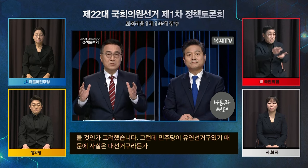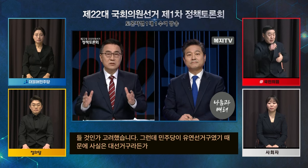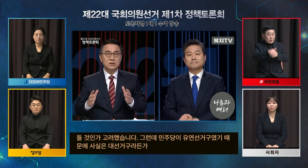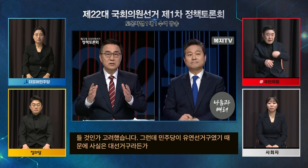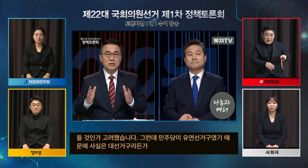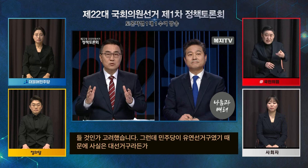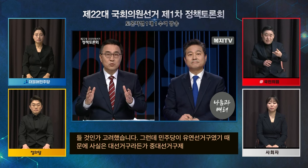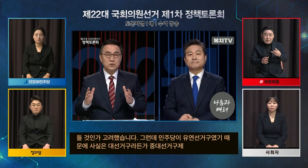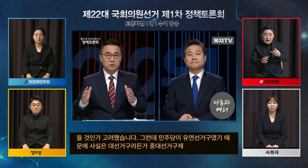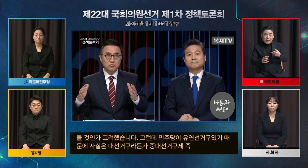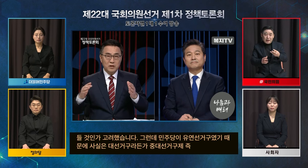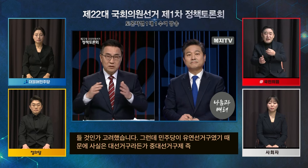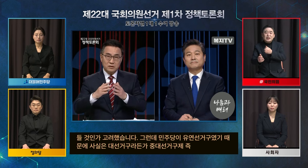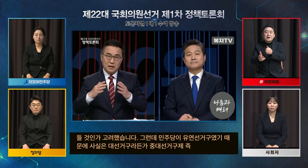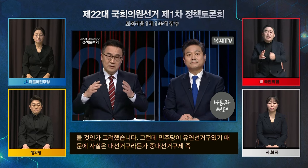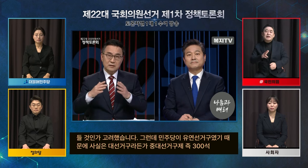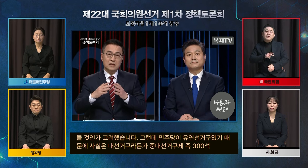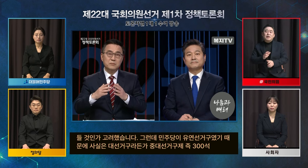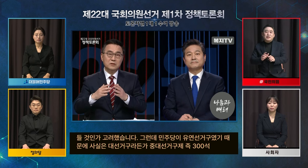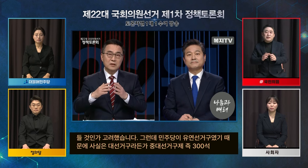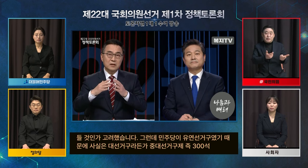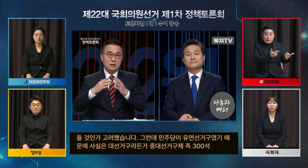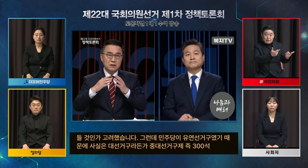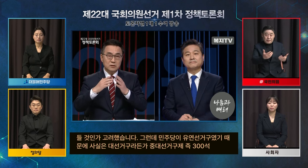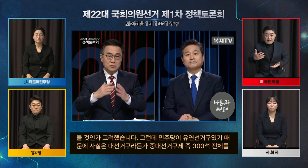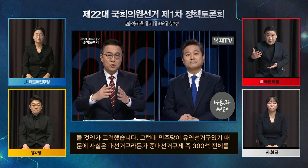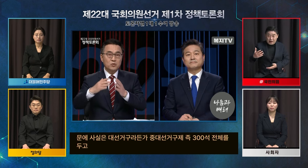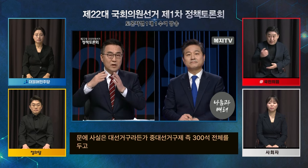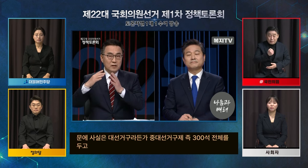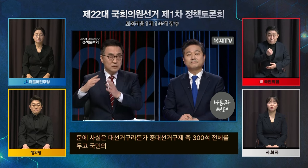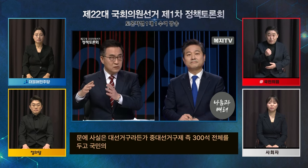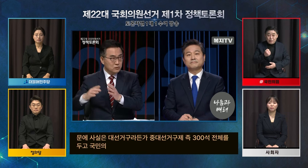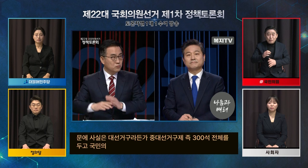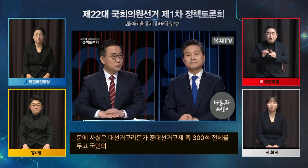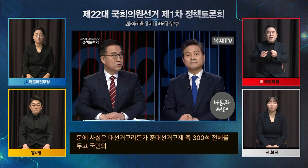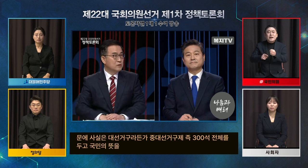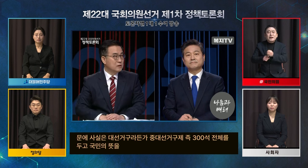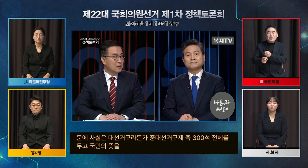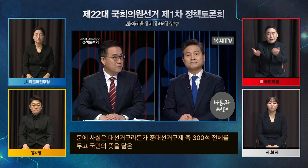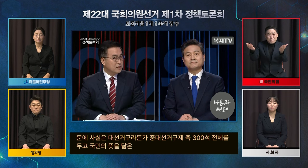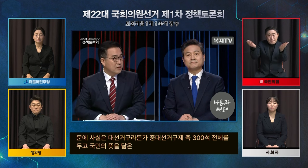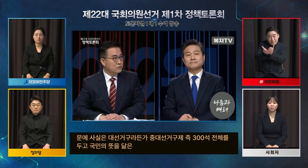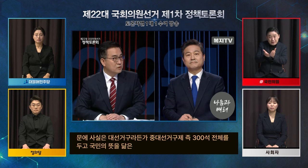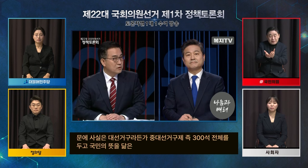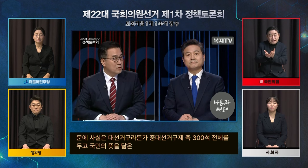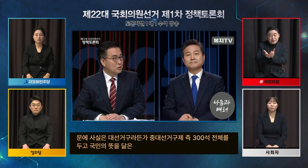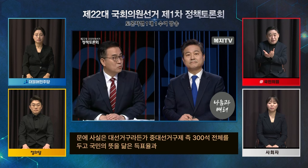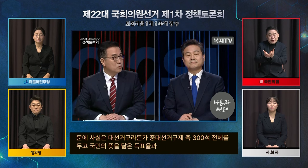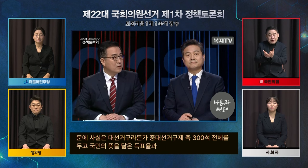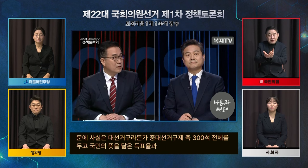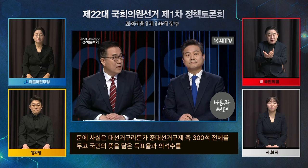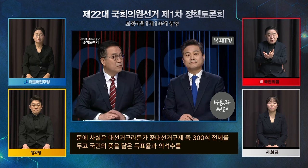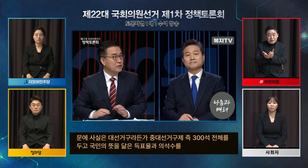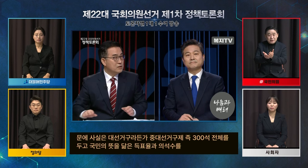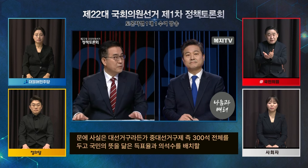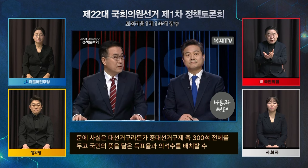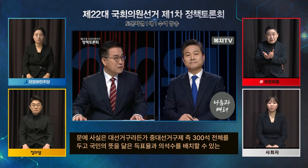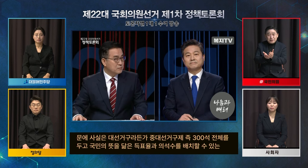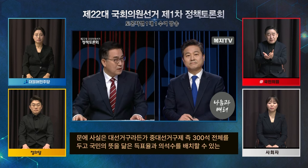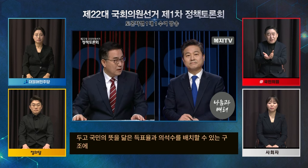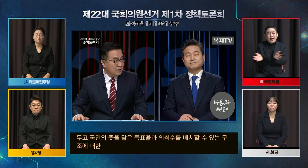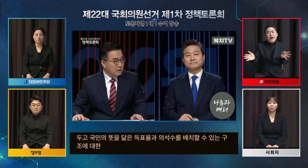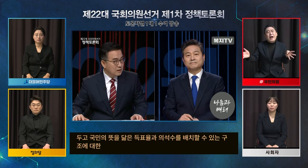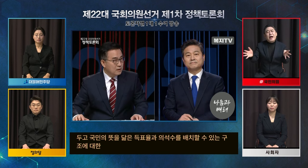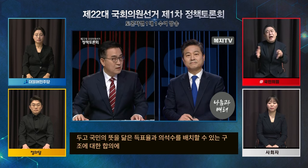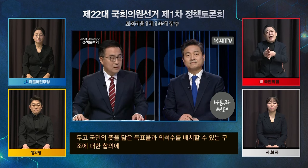300석 전체를 두고서 국민의 뜻을 가장 닮은 득표율과 어석수를 배치할 수 있는 구조에 대한 합의에 실패를